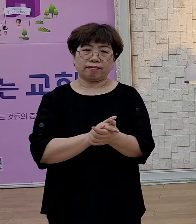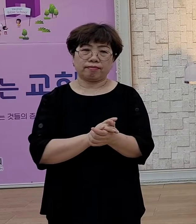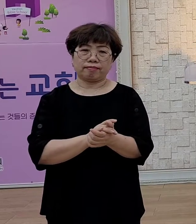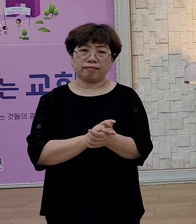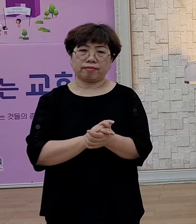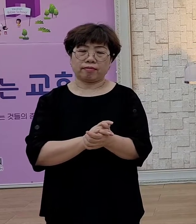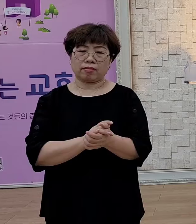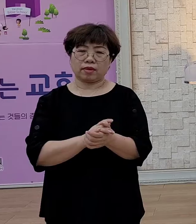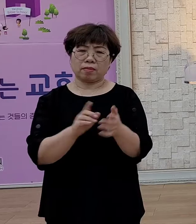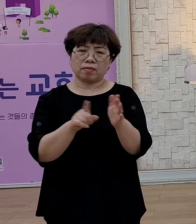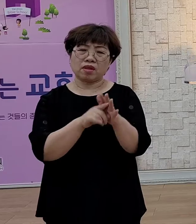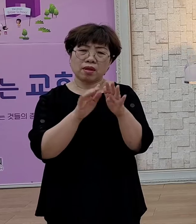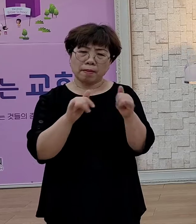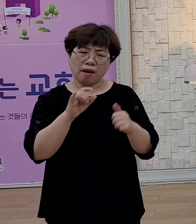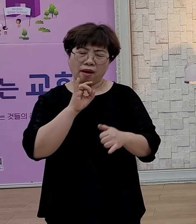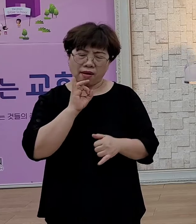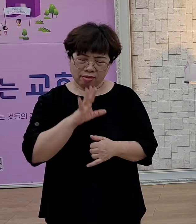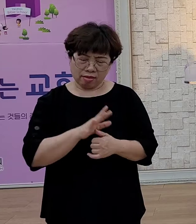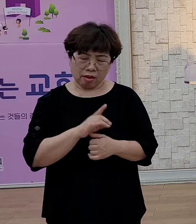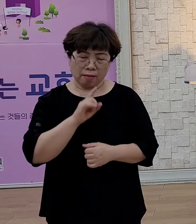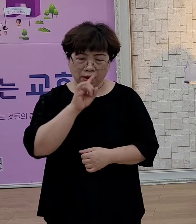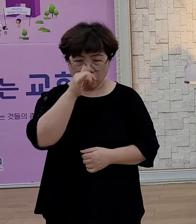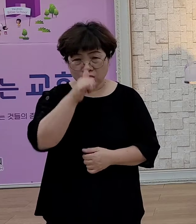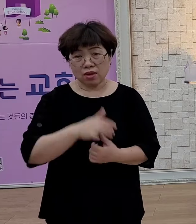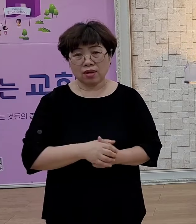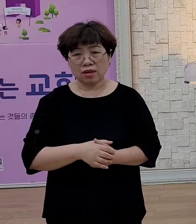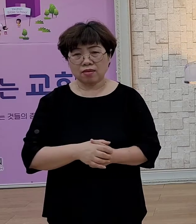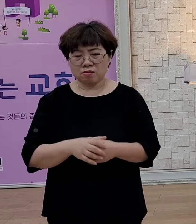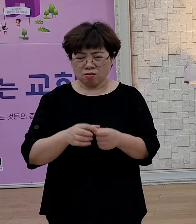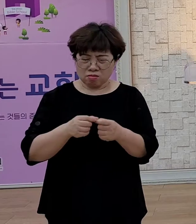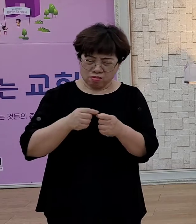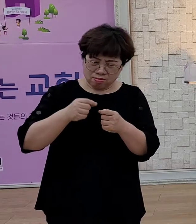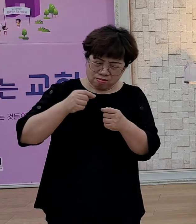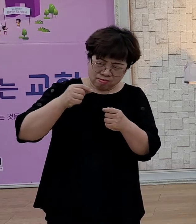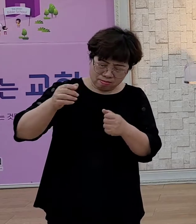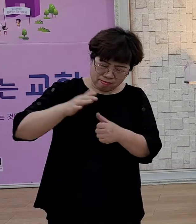그러면 안 된다라고 오늘 우리에게 말씀합니다. 길이 참으라.